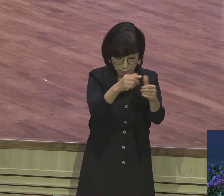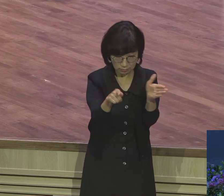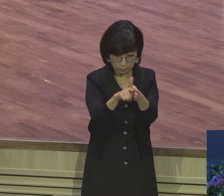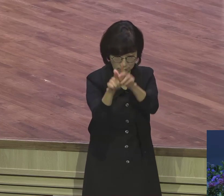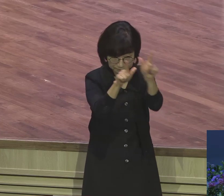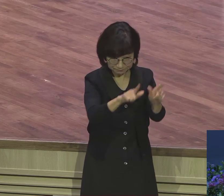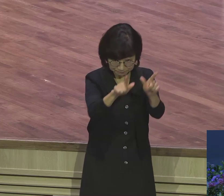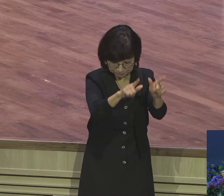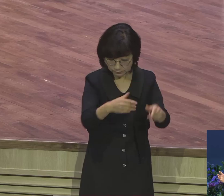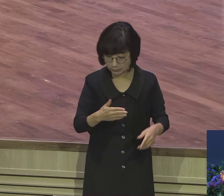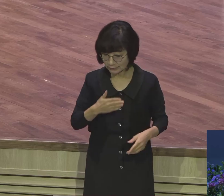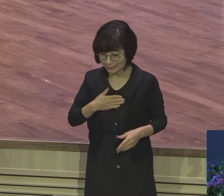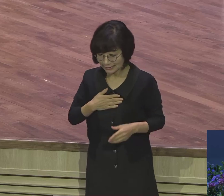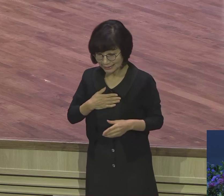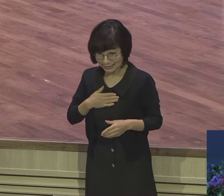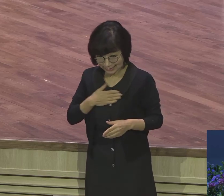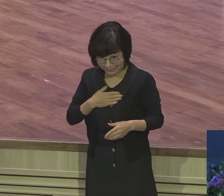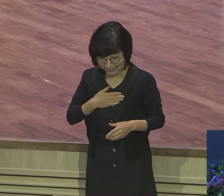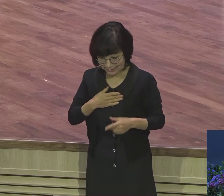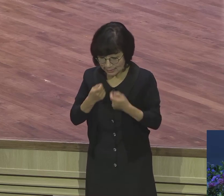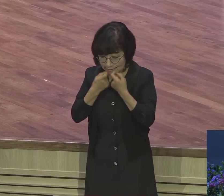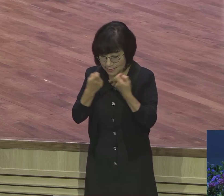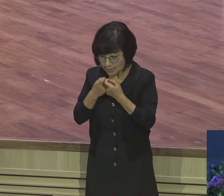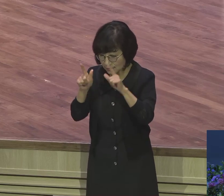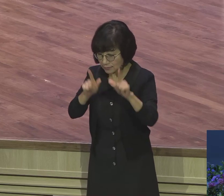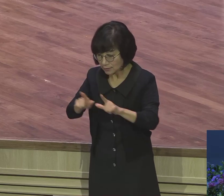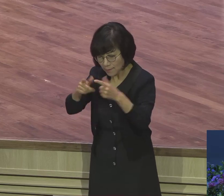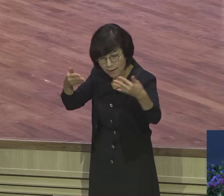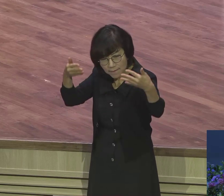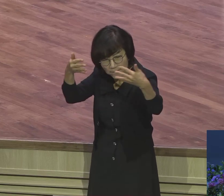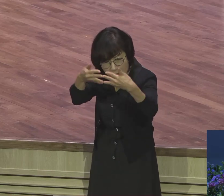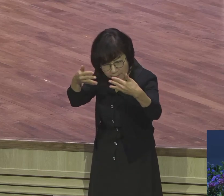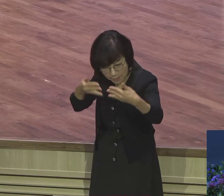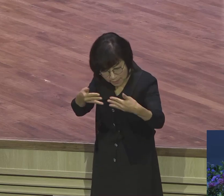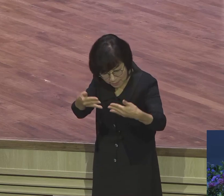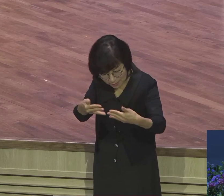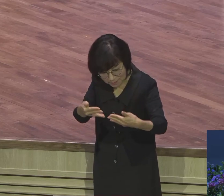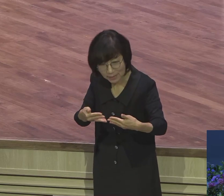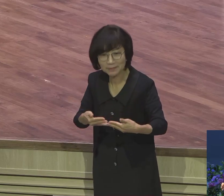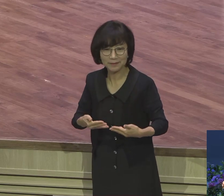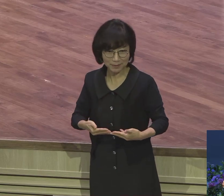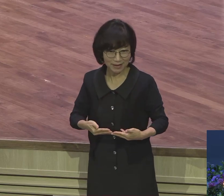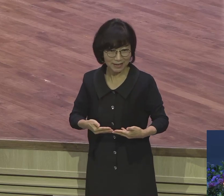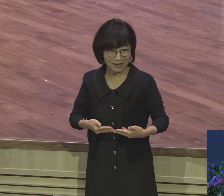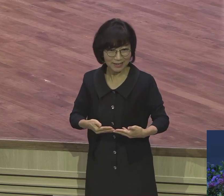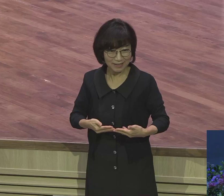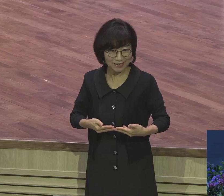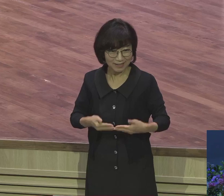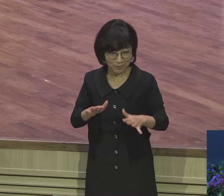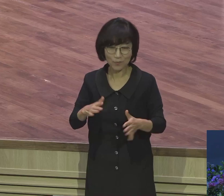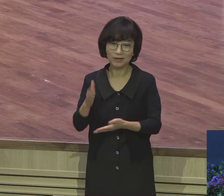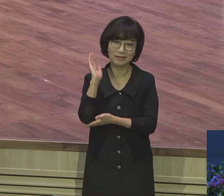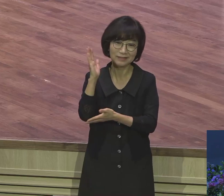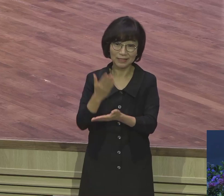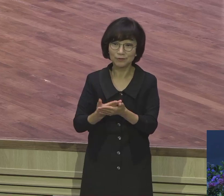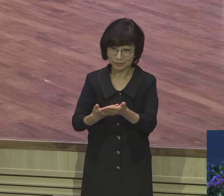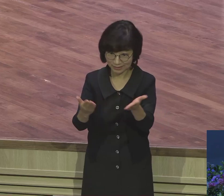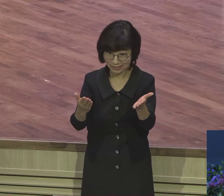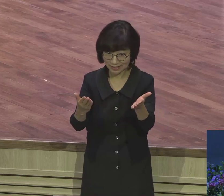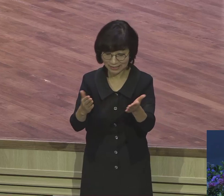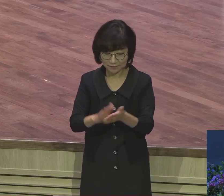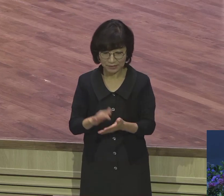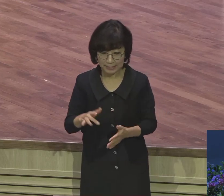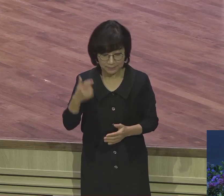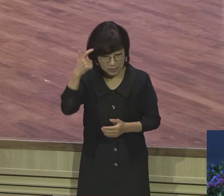이 구원의 진리를 이거 하나님의 말씀을 어떻게 삼속에 적용할 것이냐 적용할 것이냐 영적